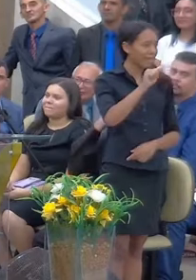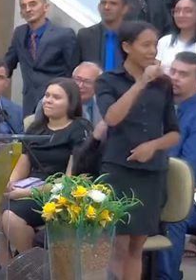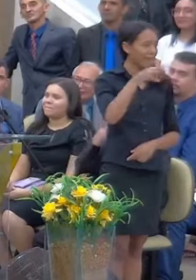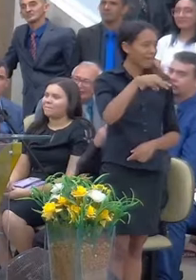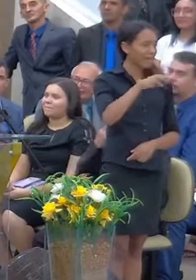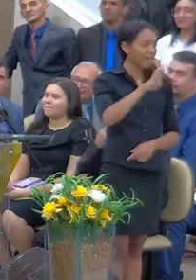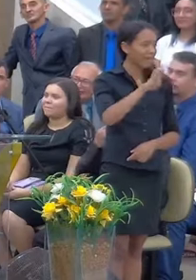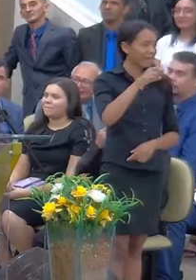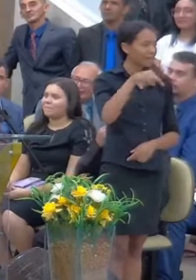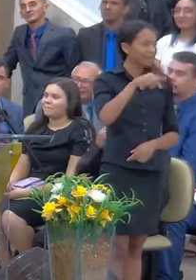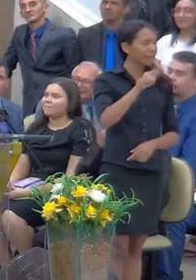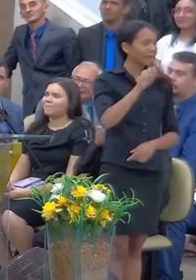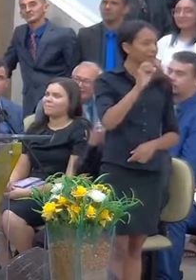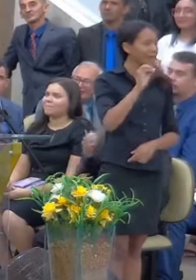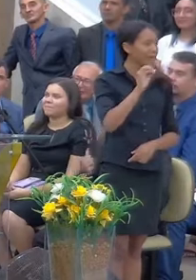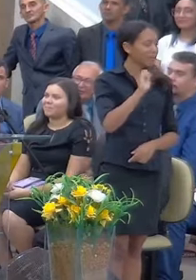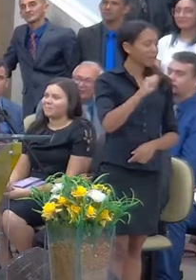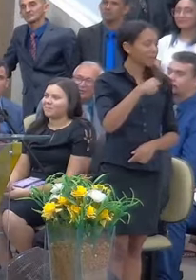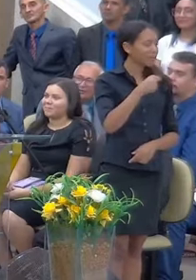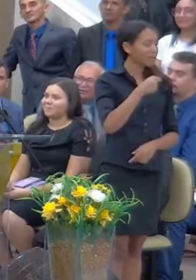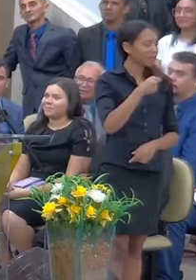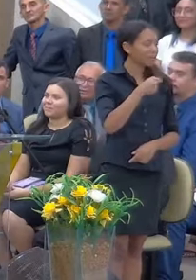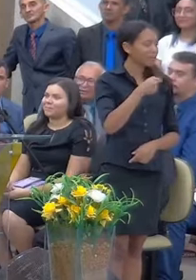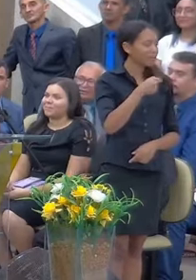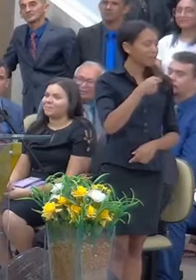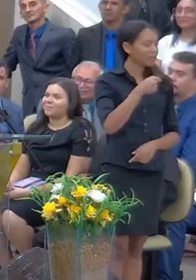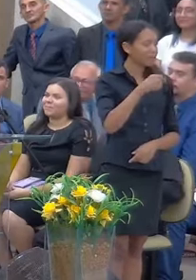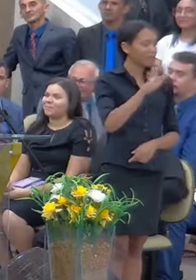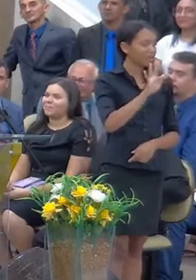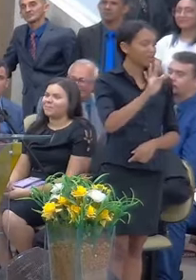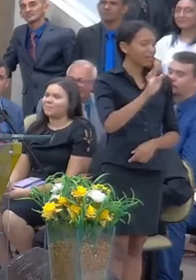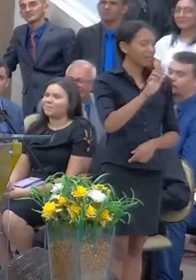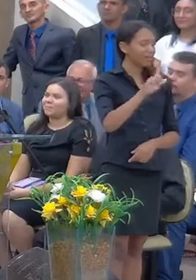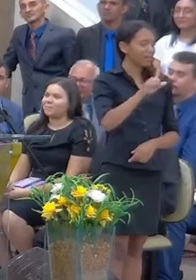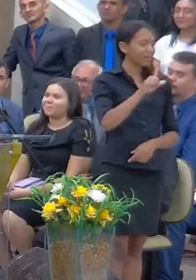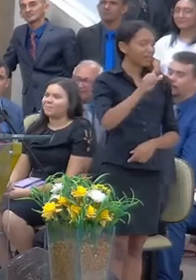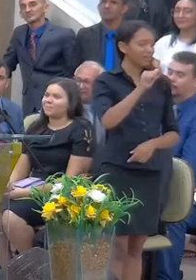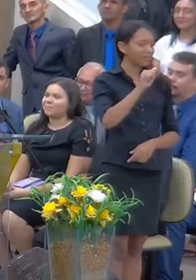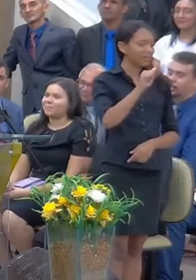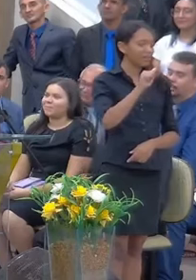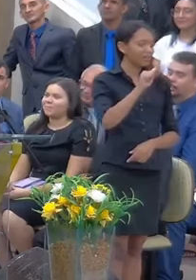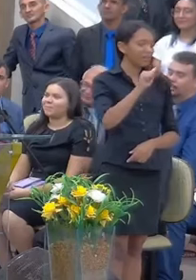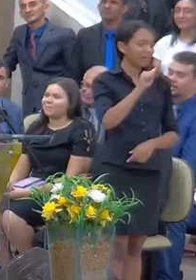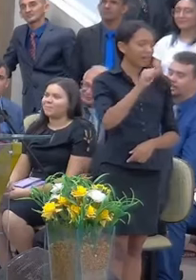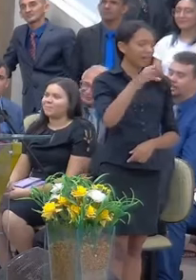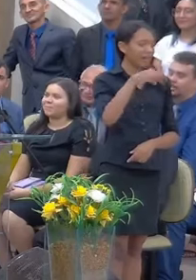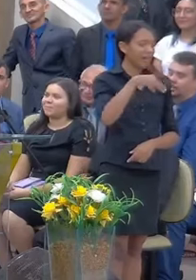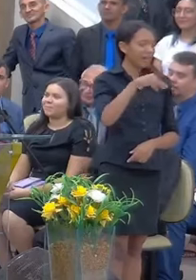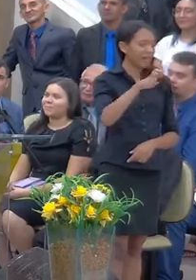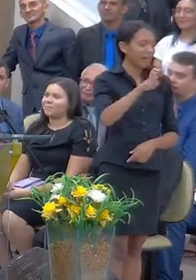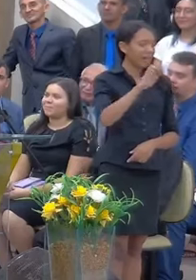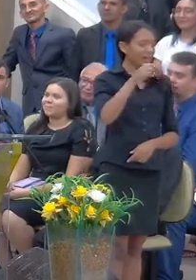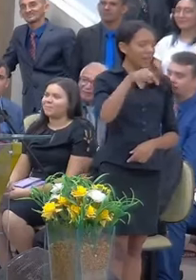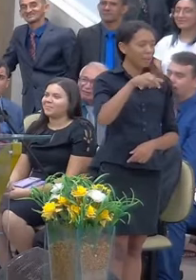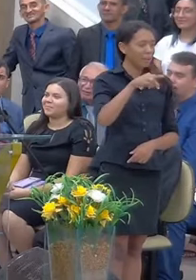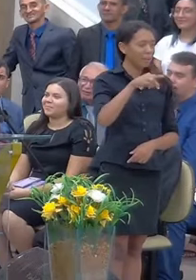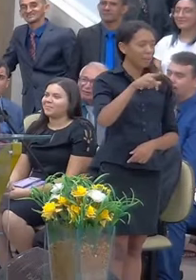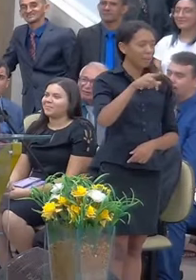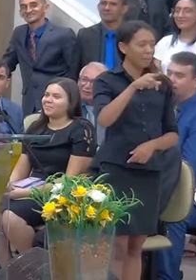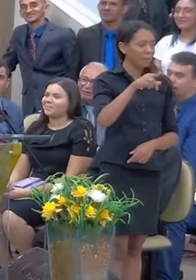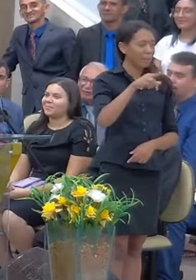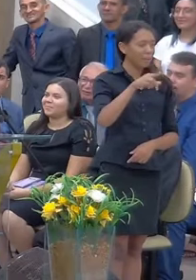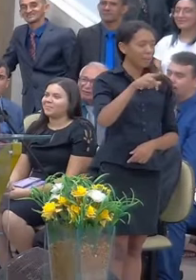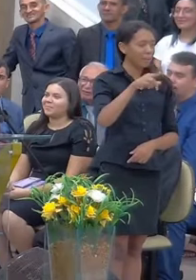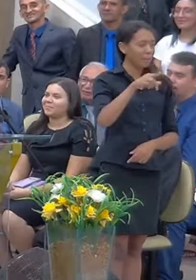Torcedor do Flamengo dá grito, dá pulo, né? Assim. Eu não perco para ele. Eu não perco, não. Pronto, eu dou. Agora mesmo eu estava no